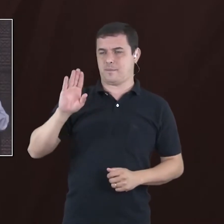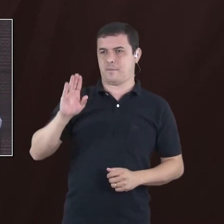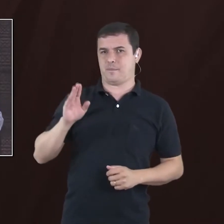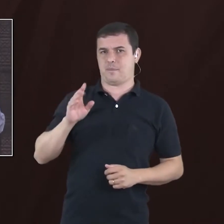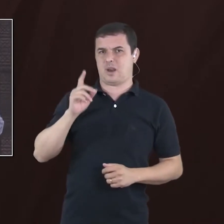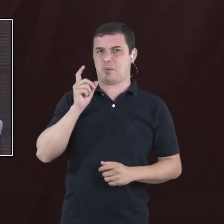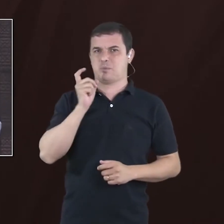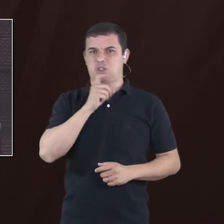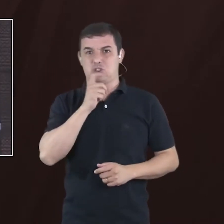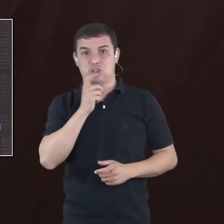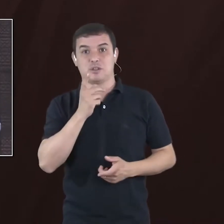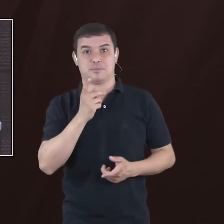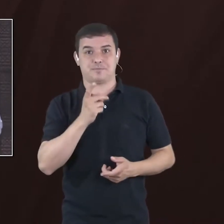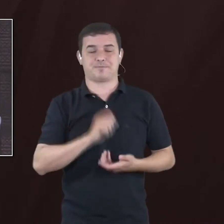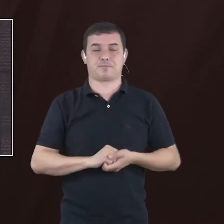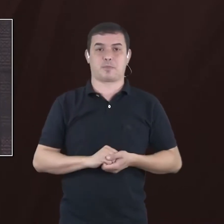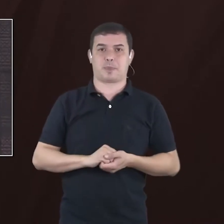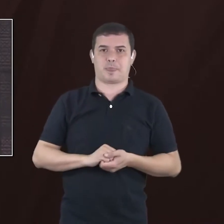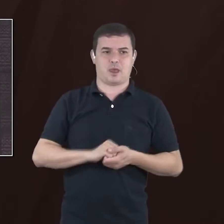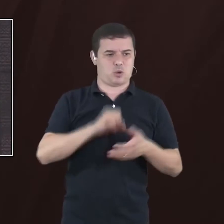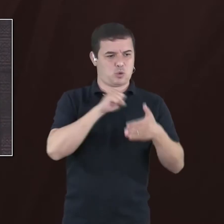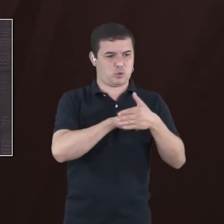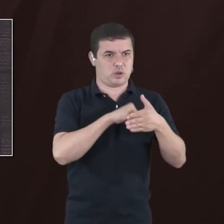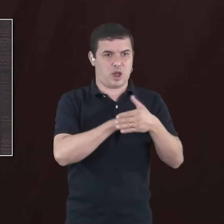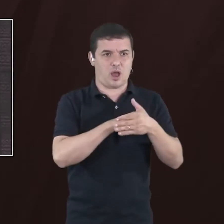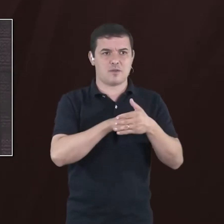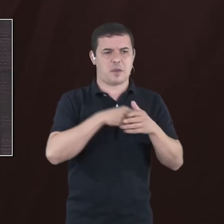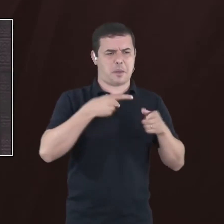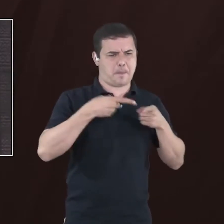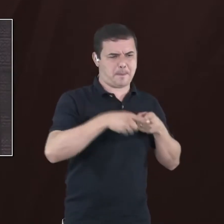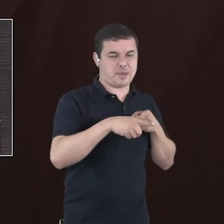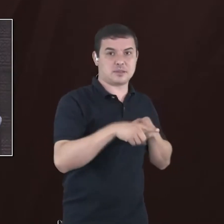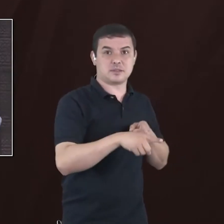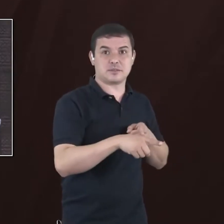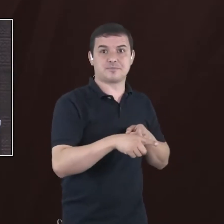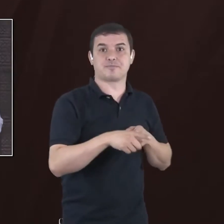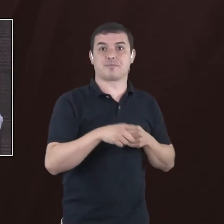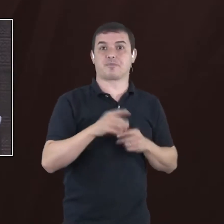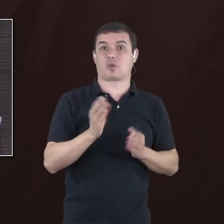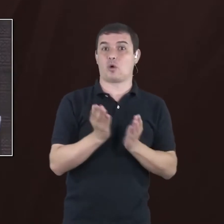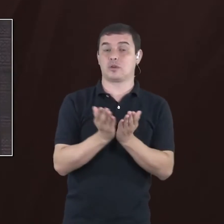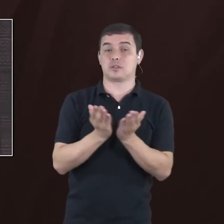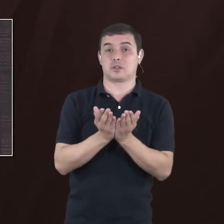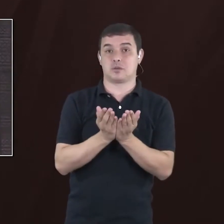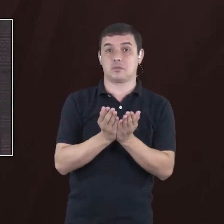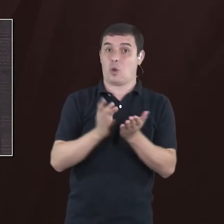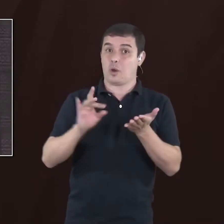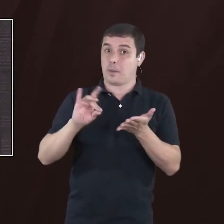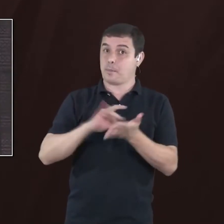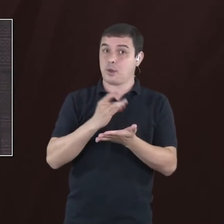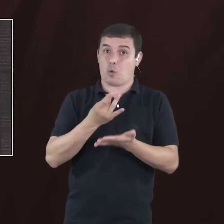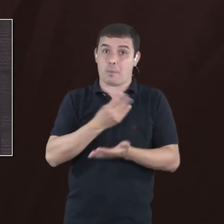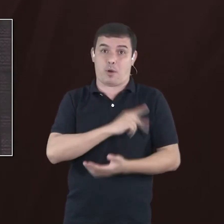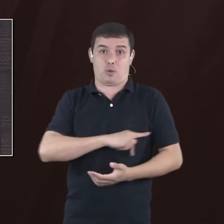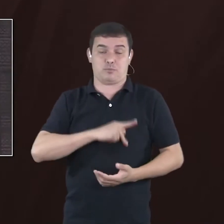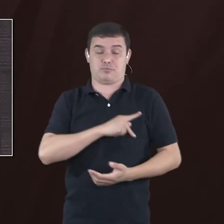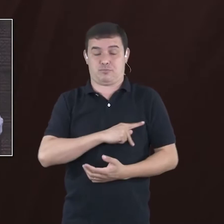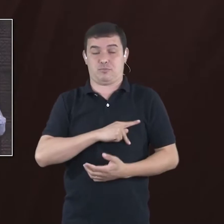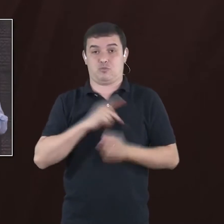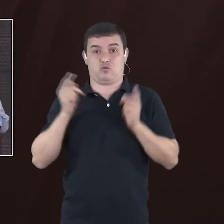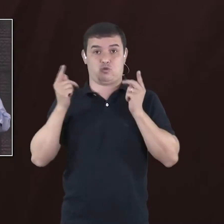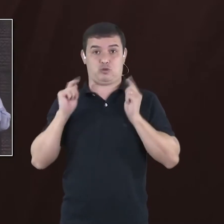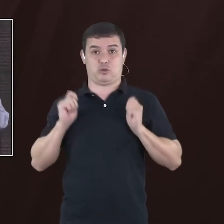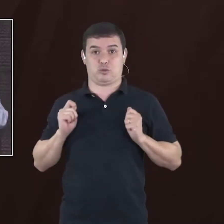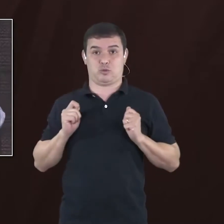lutavam contra os cristãos, por isso que Paulo era tido como inimigo número 1 dos judeus naquela época.